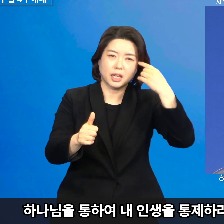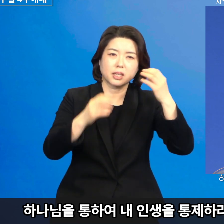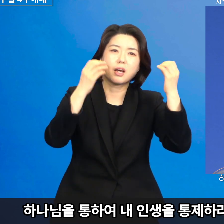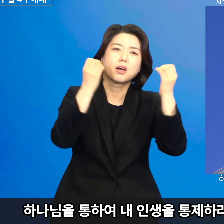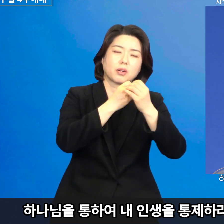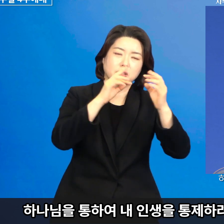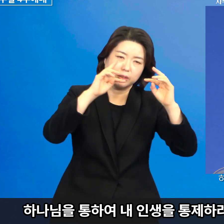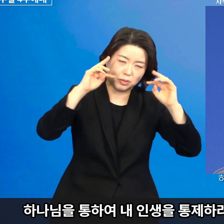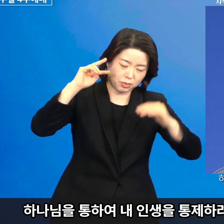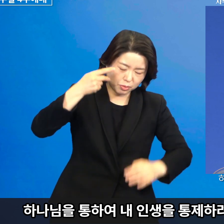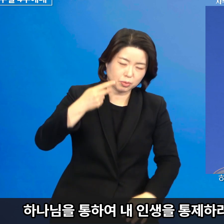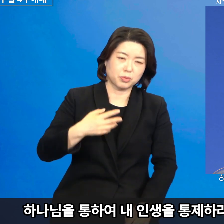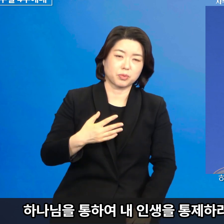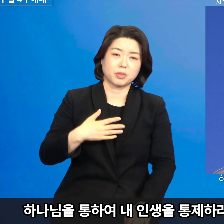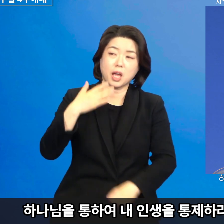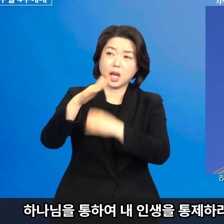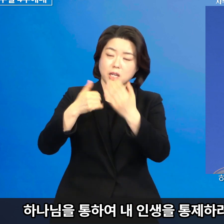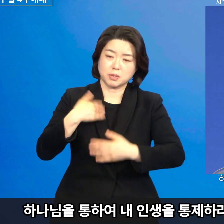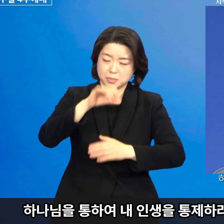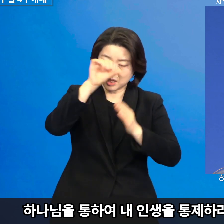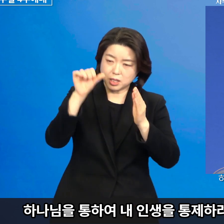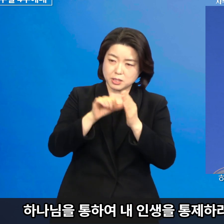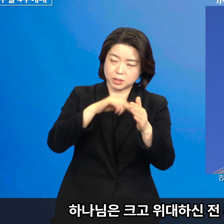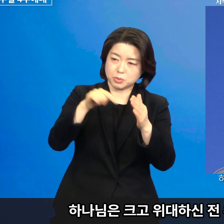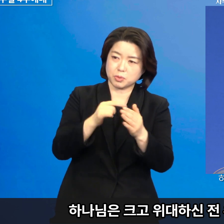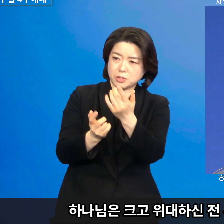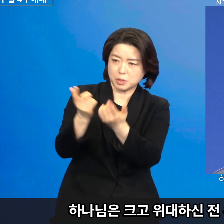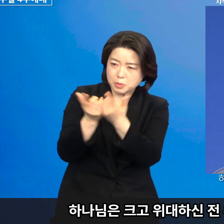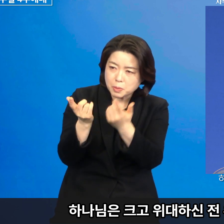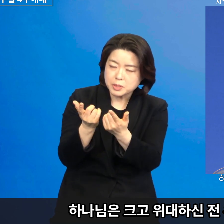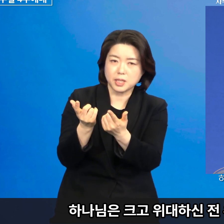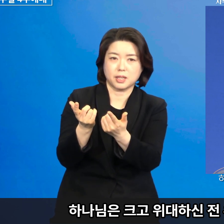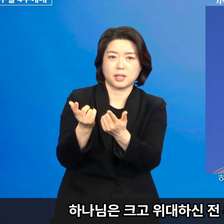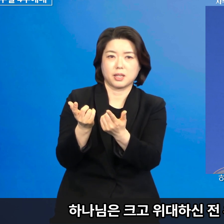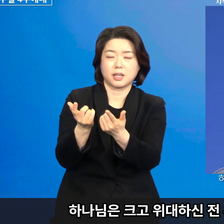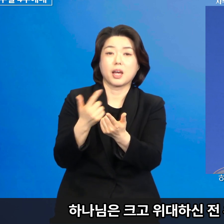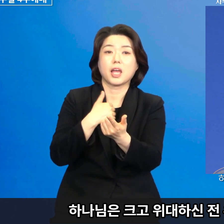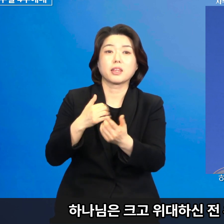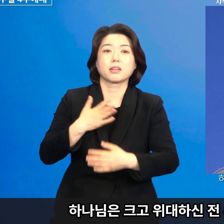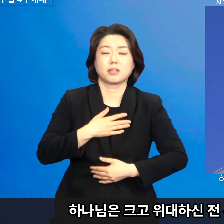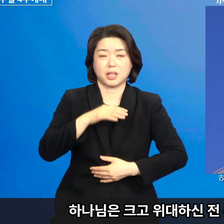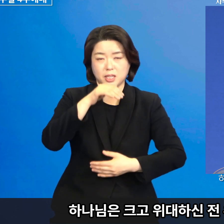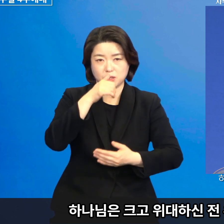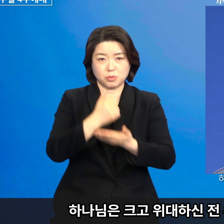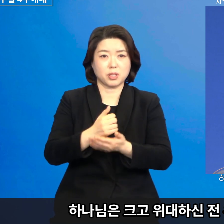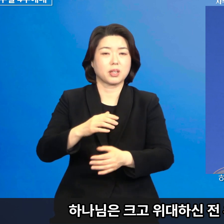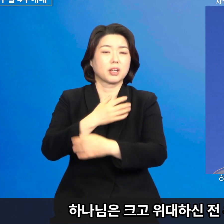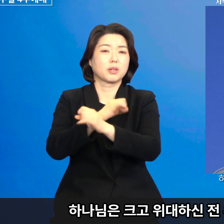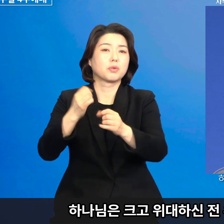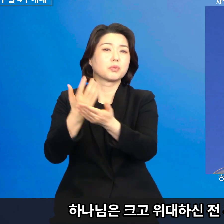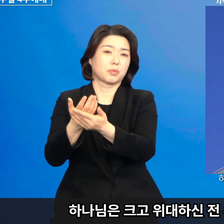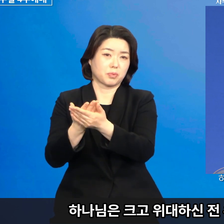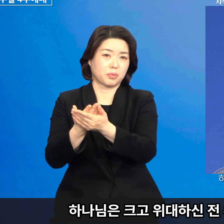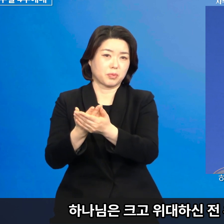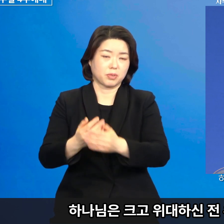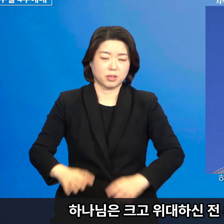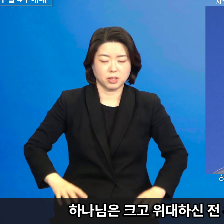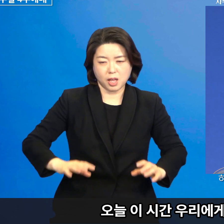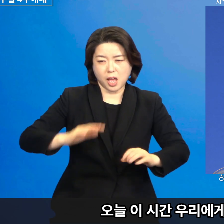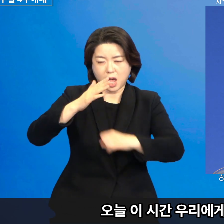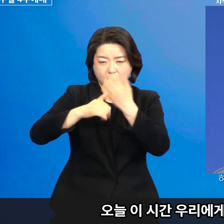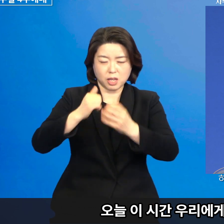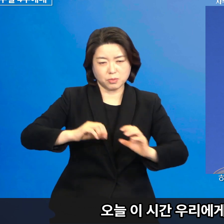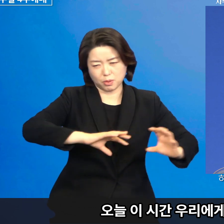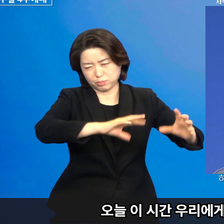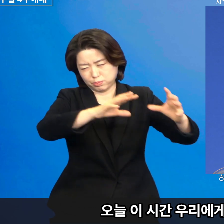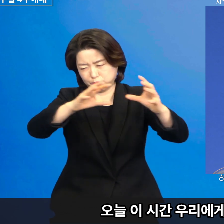통하여 내 인생을 통제하려고 했던 것을 이 시간 회개합니다. 하나님은 크고 위대하신 전 우주적인 하나님이십니다.